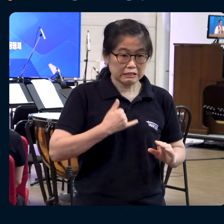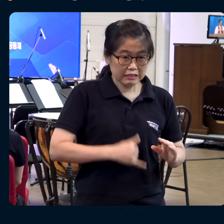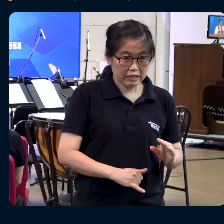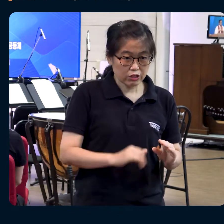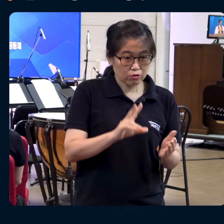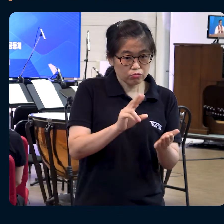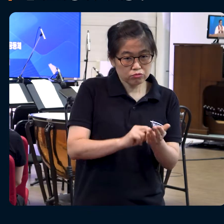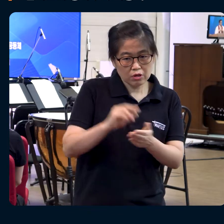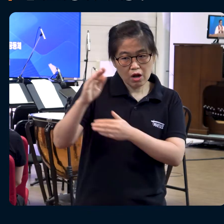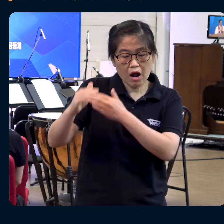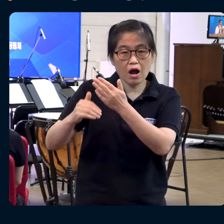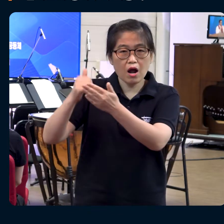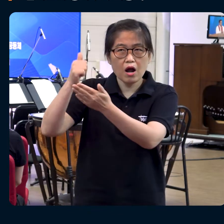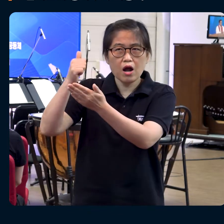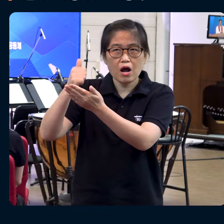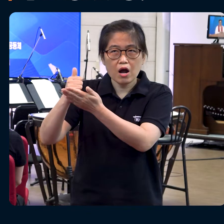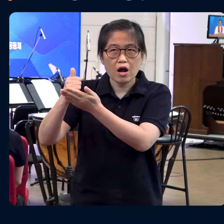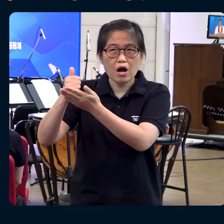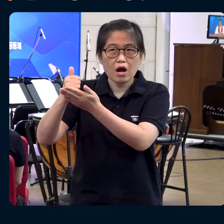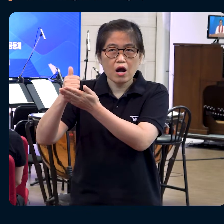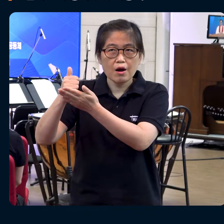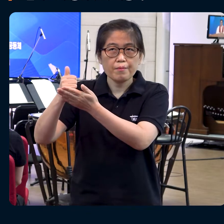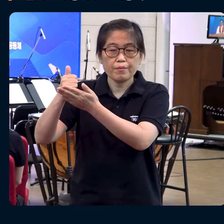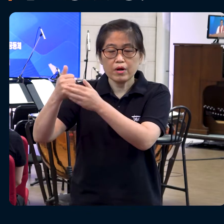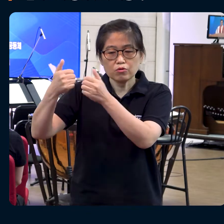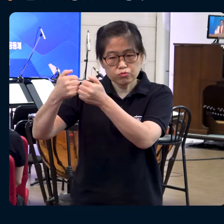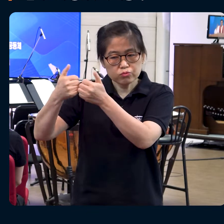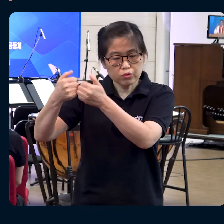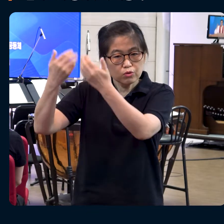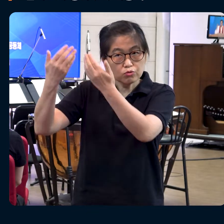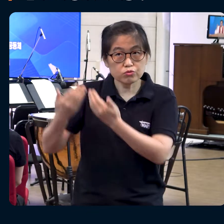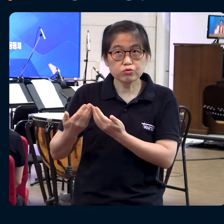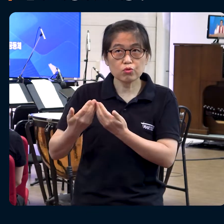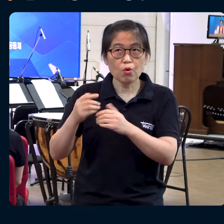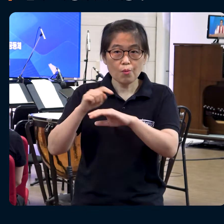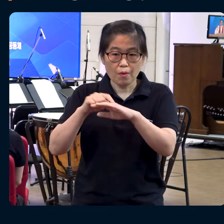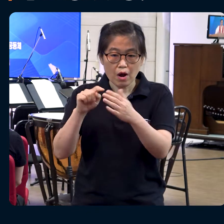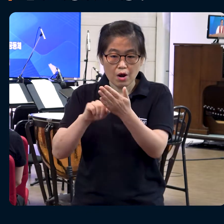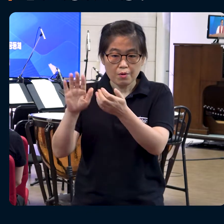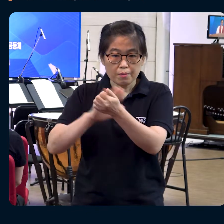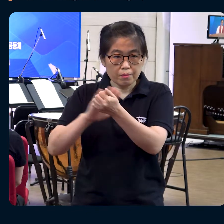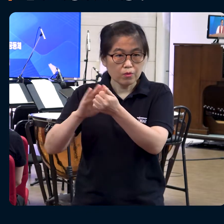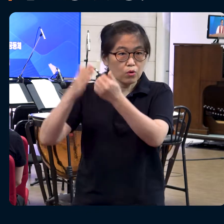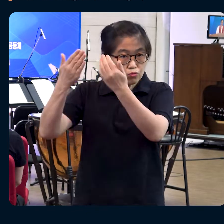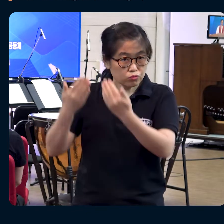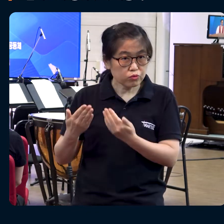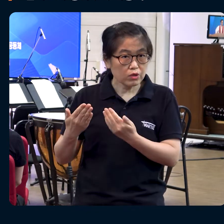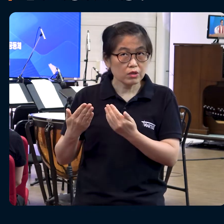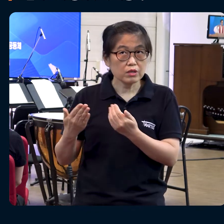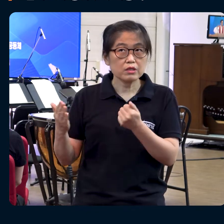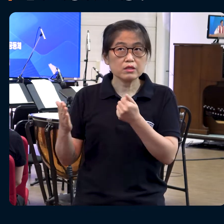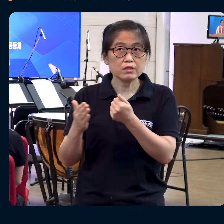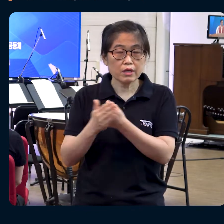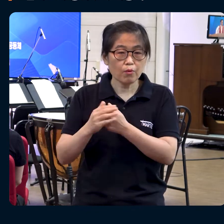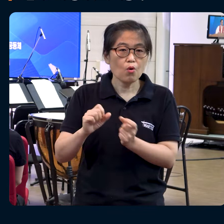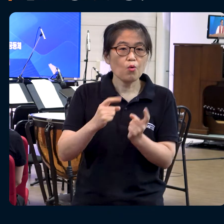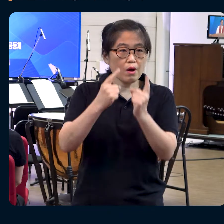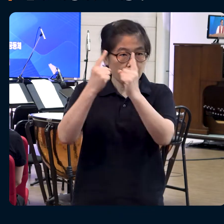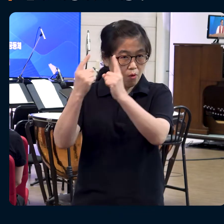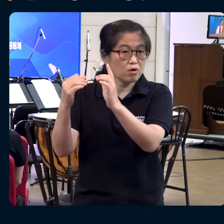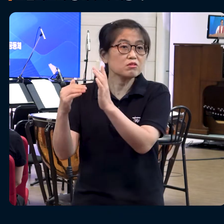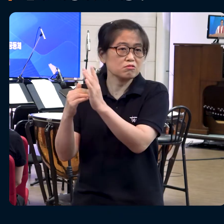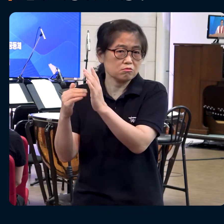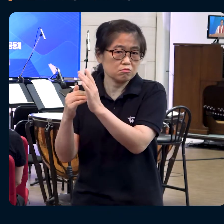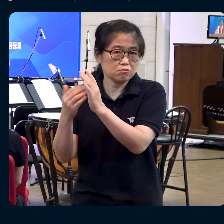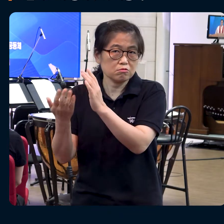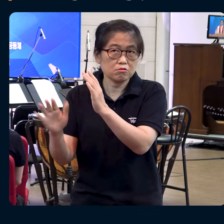문제는요, 하나님께서 정말 상담해 주시고 또 특별히 마음을 만지시는 말씀을 주시면서 그를 갖다가 회복시켰기